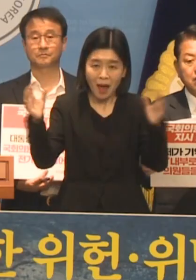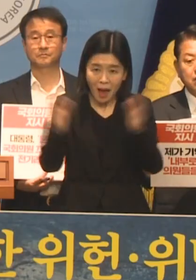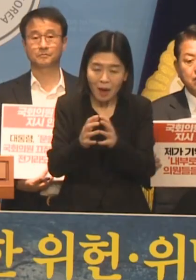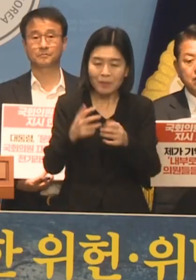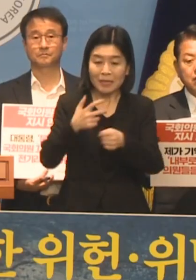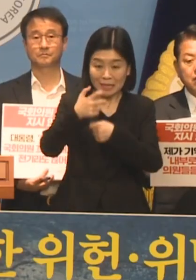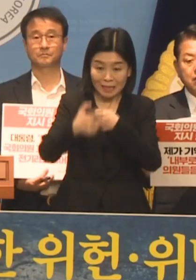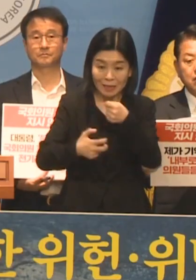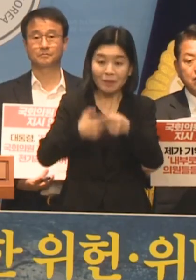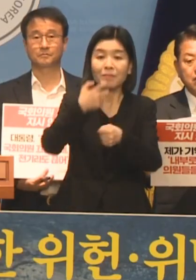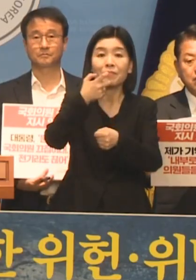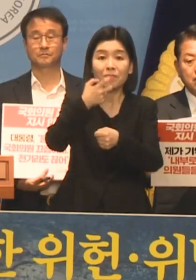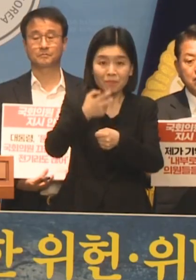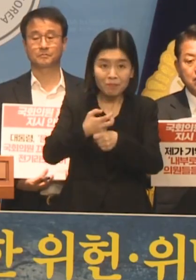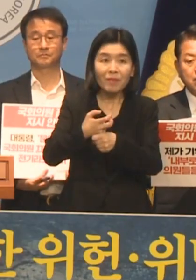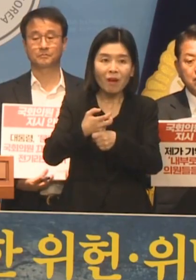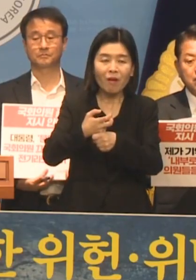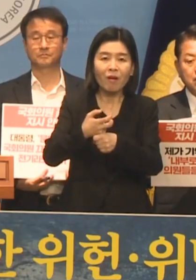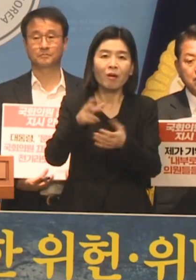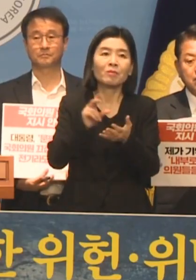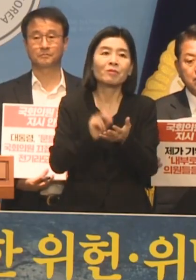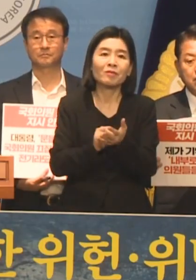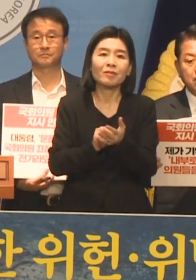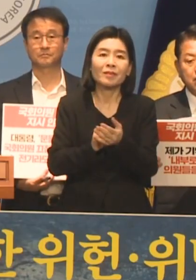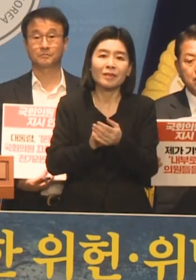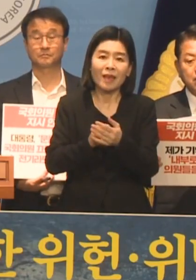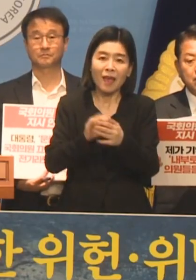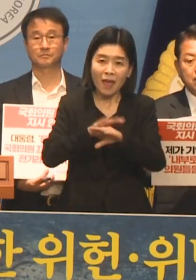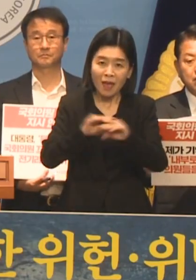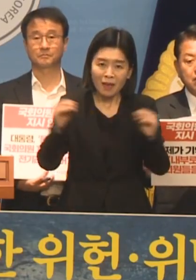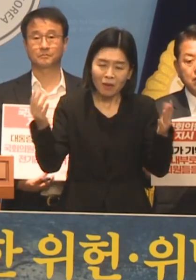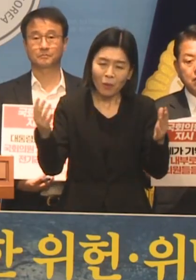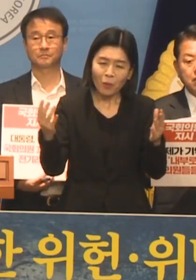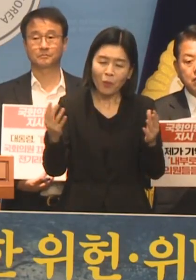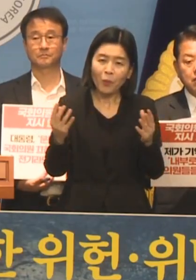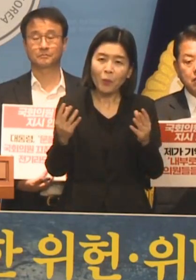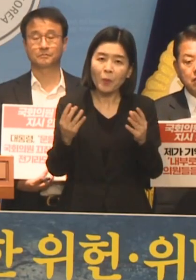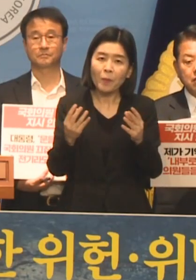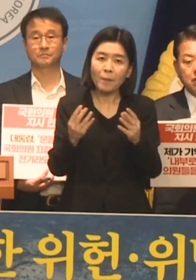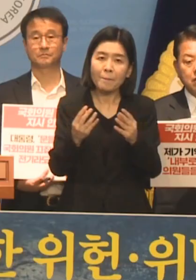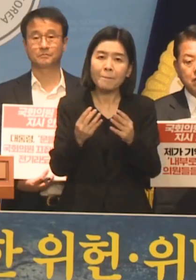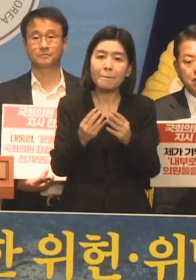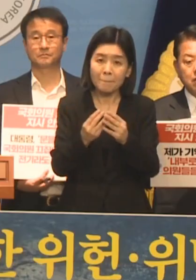이 문제가 막바지 완결을 앞두고 있는 것입니다.